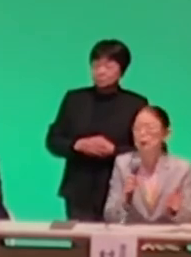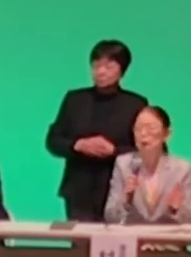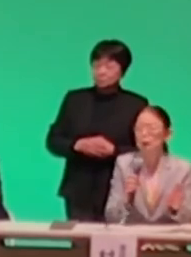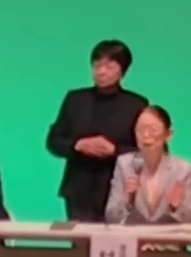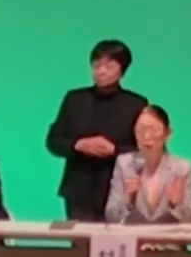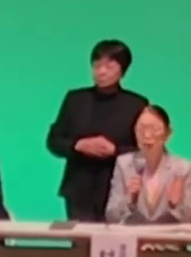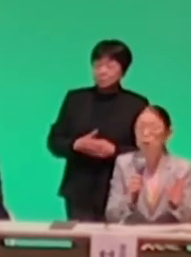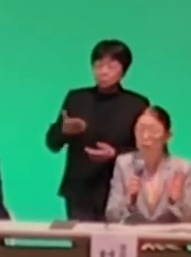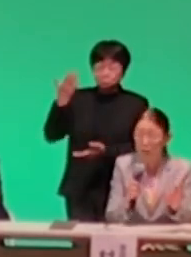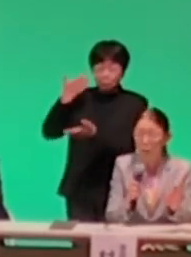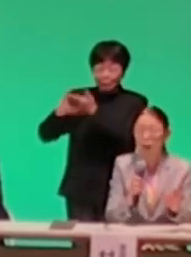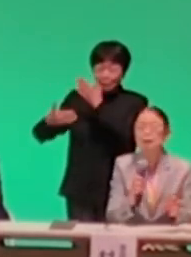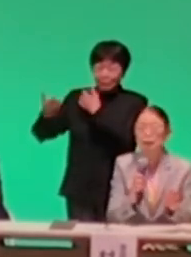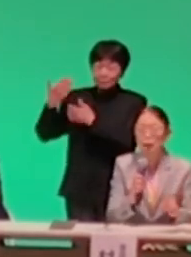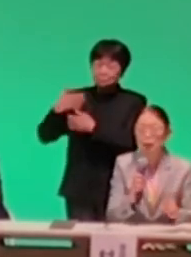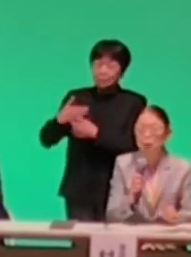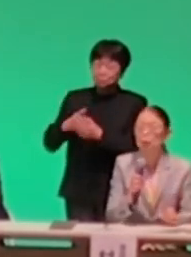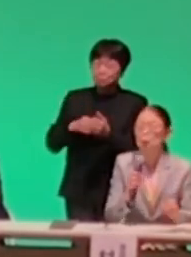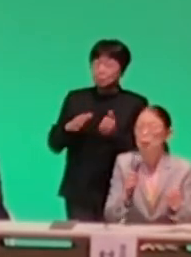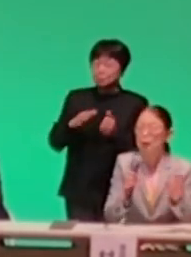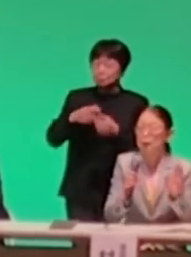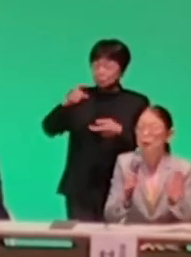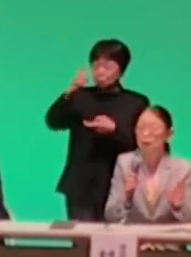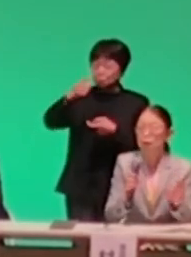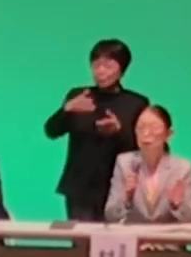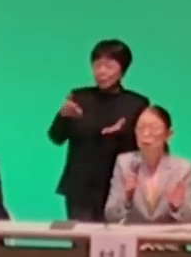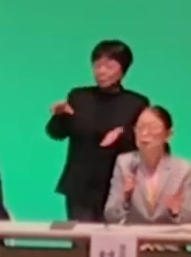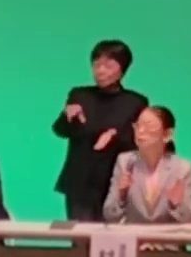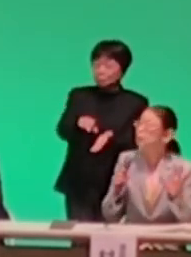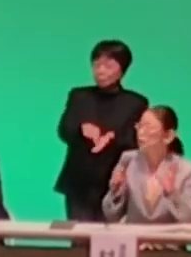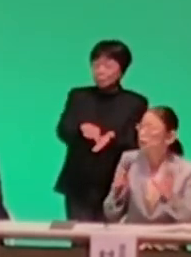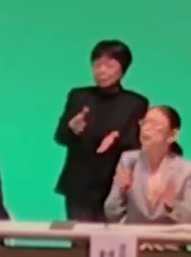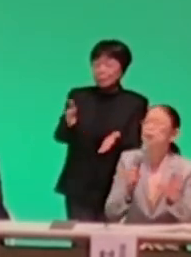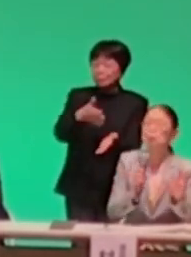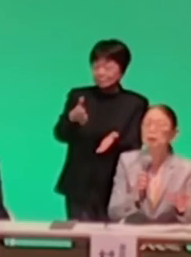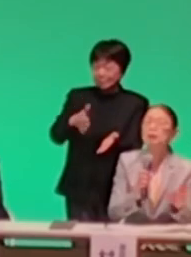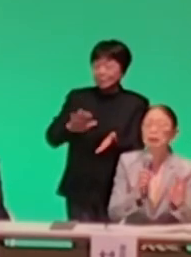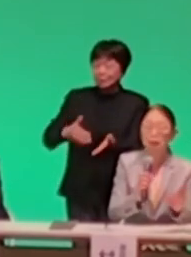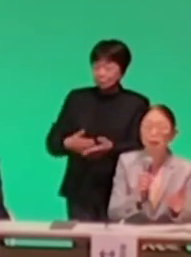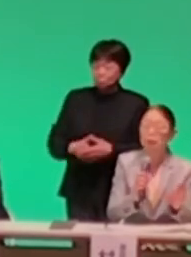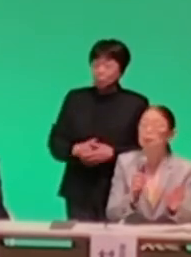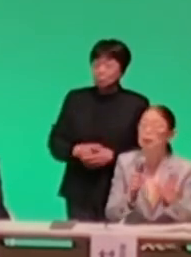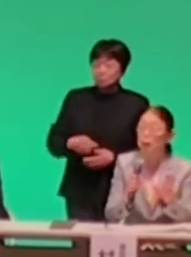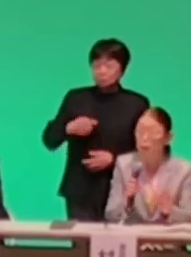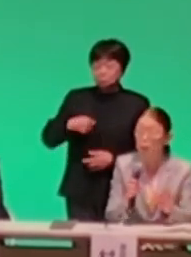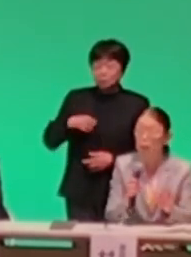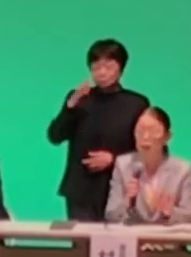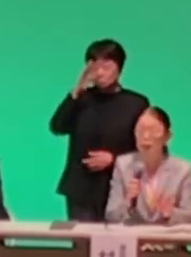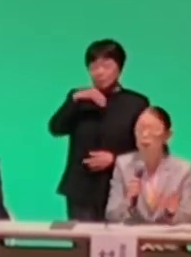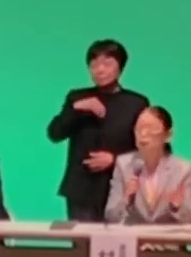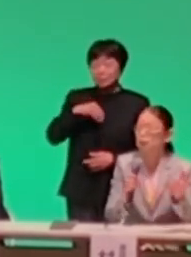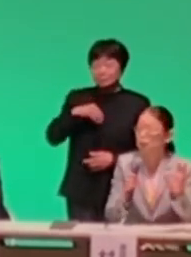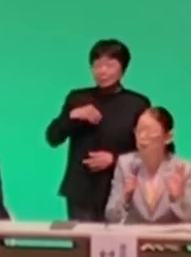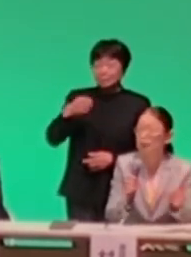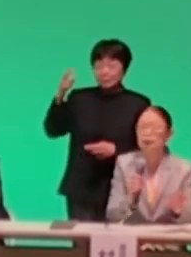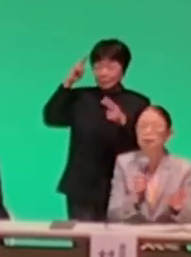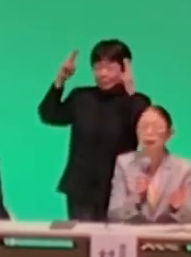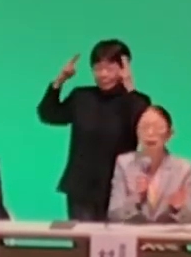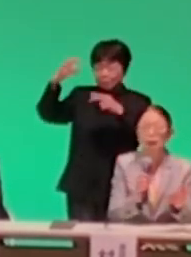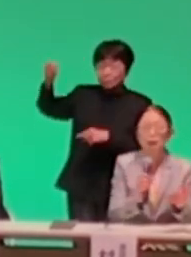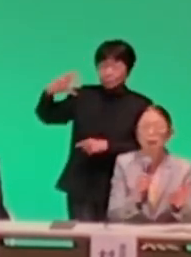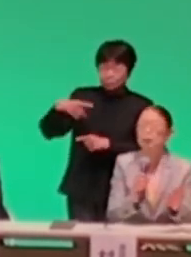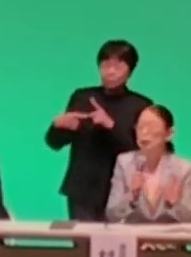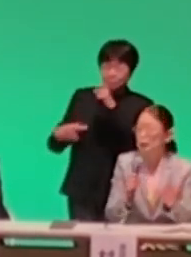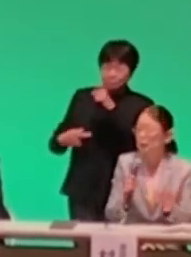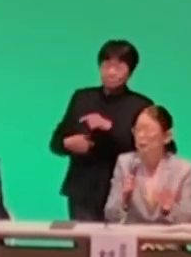なかったっていうこともあって、でもちゃんと自分たちの対応も悪かったとこ会社も言って、きっとあそこの会社